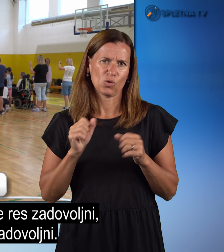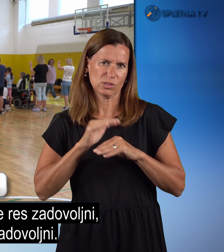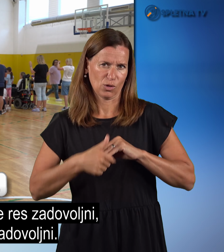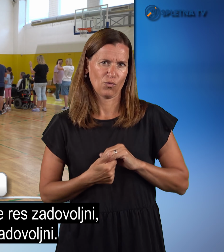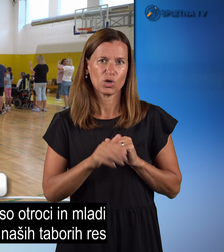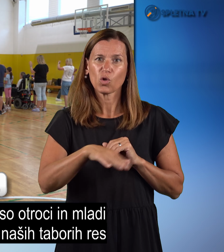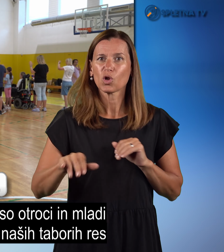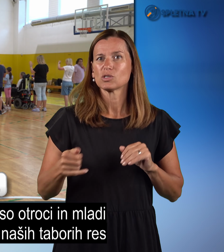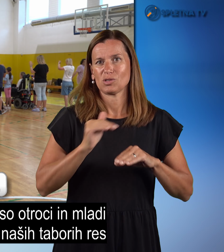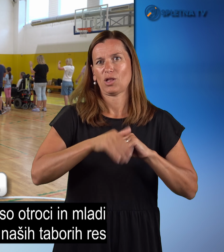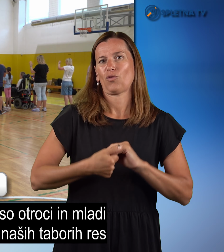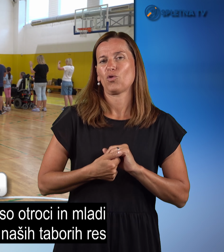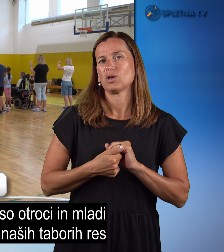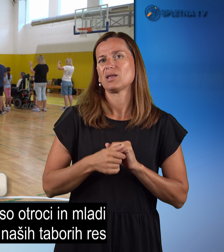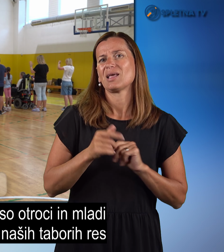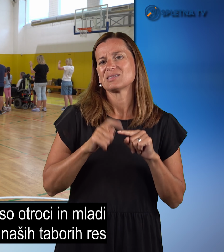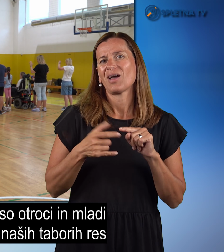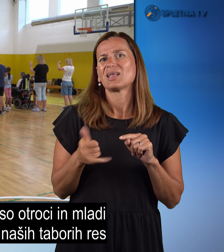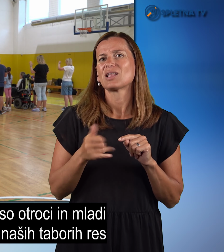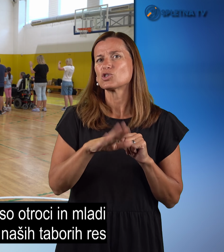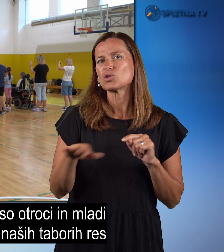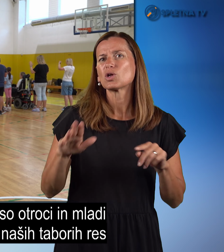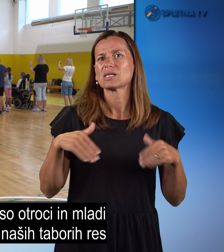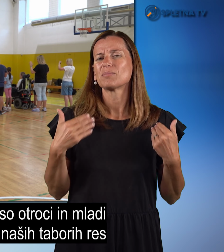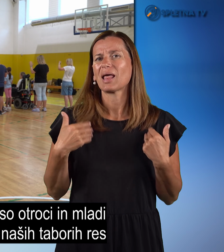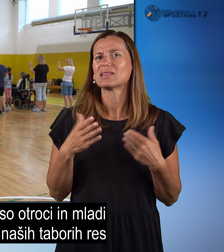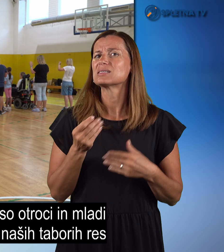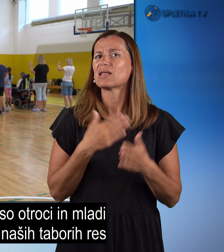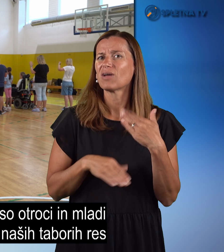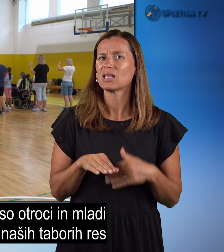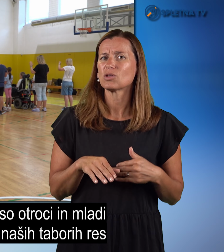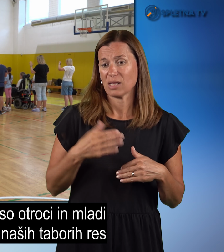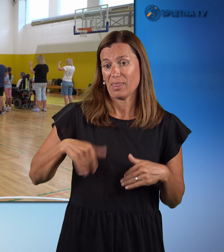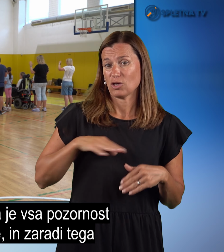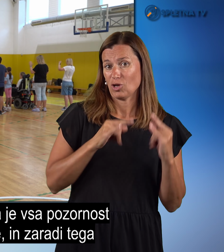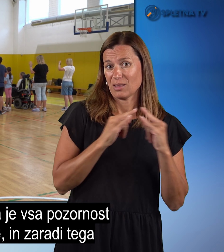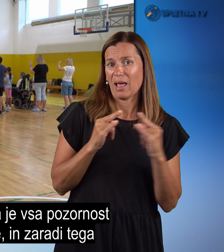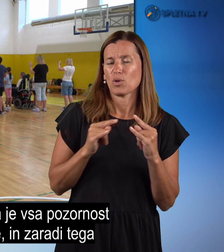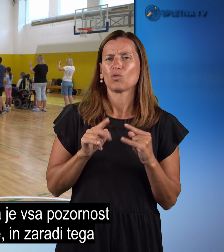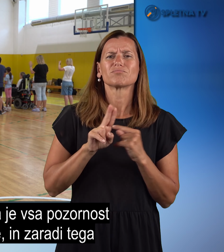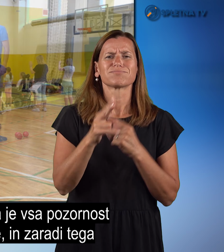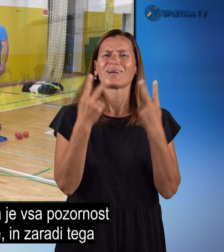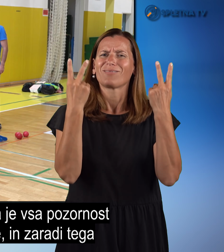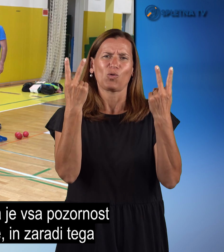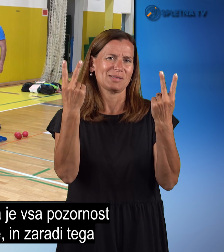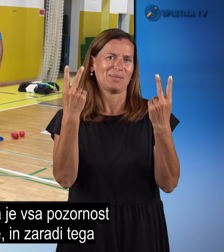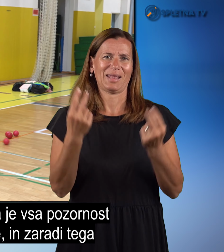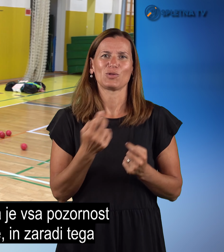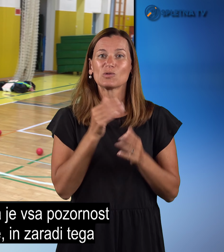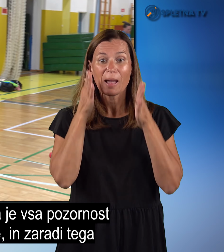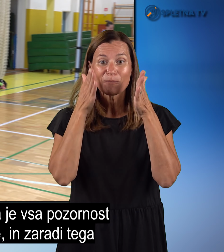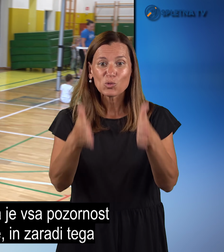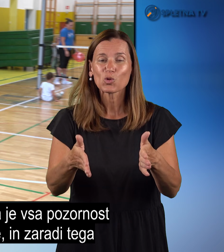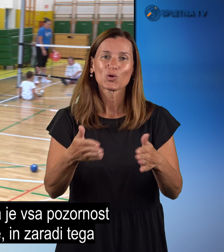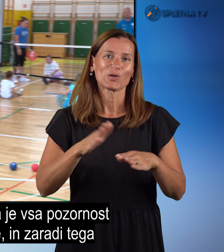so zadovoljni. Stvar je v tem, da so otroci in mladi z invalidnostmi na naših taborih res v ospredju oziroma